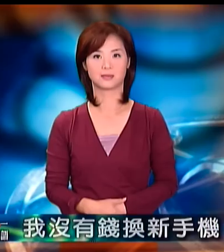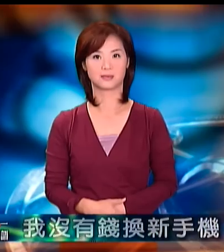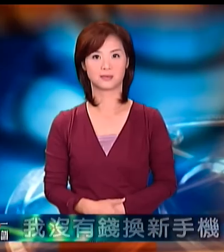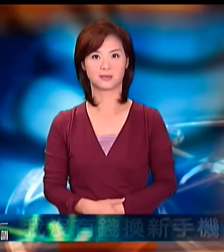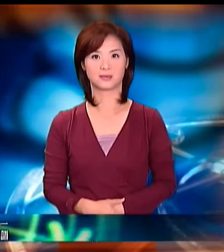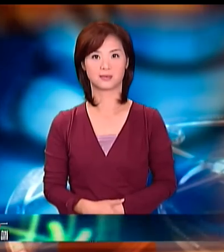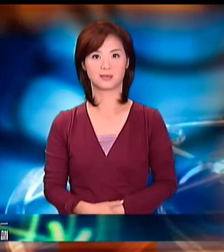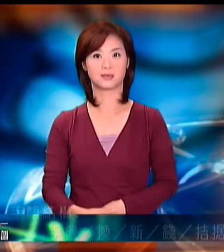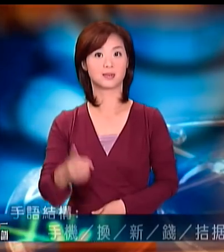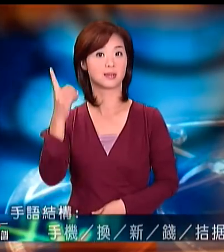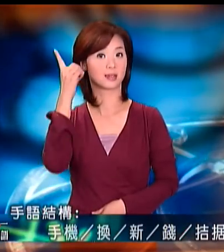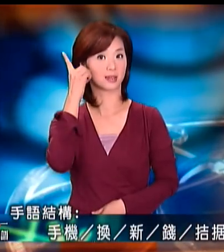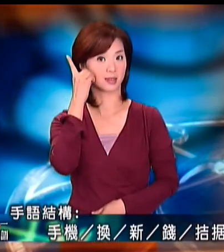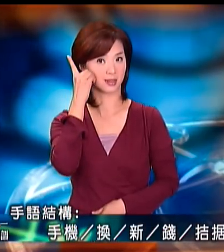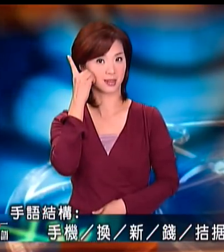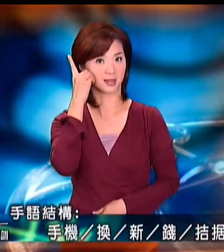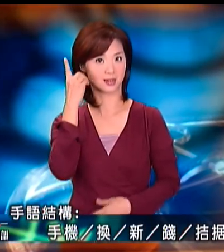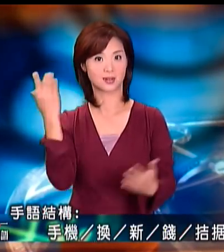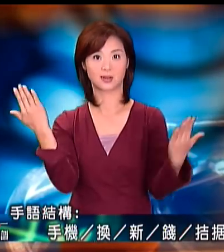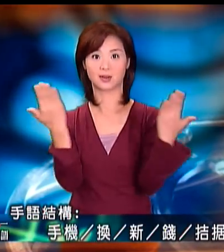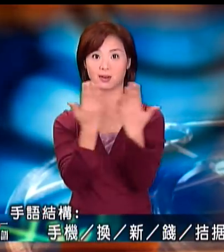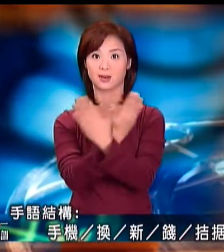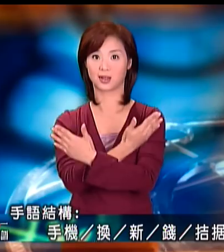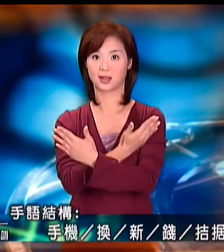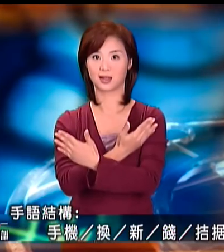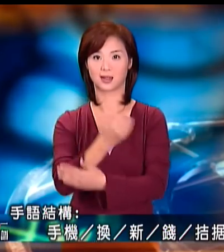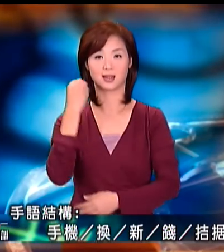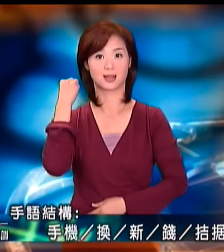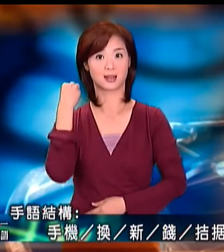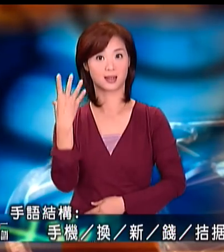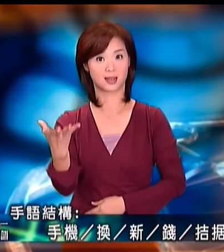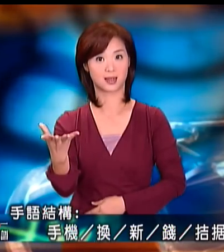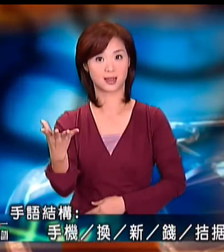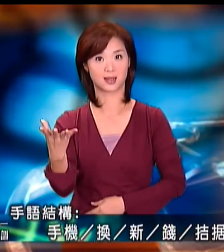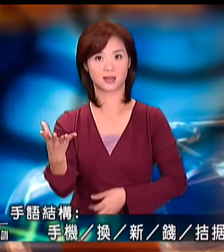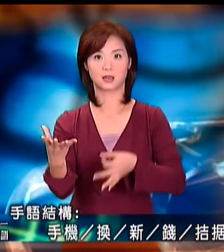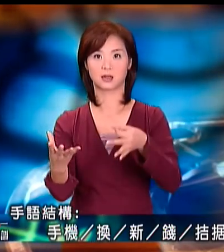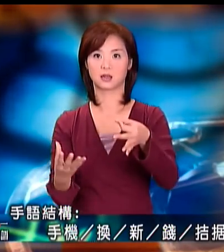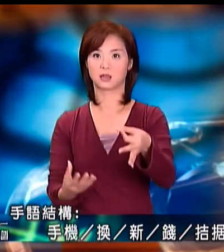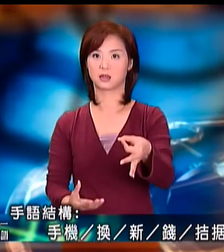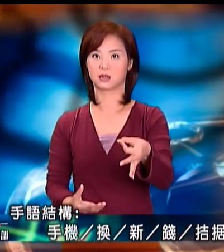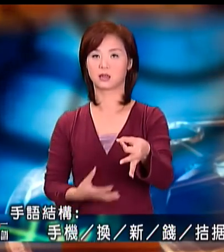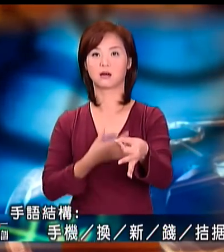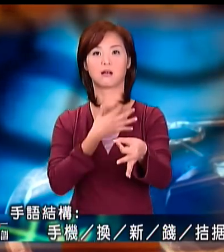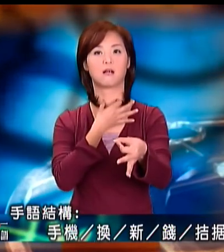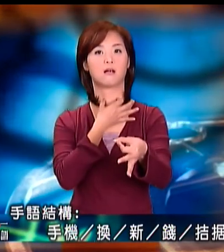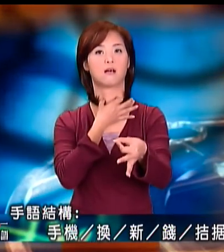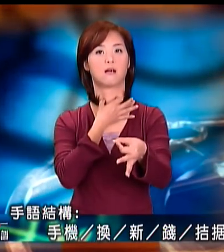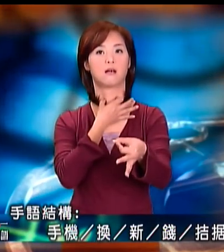是手机换新钱结句。